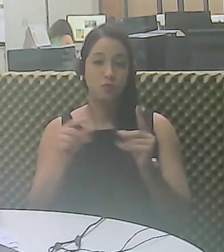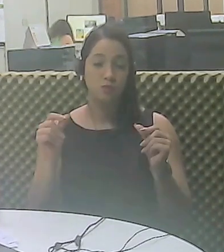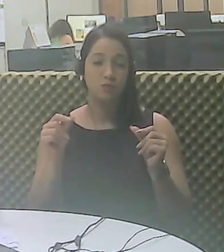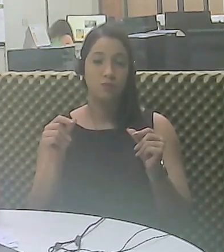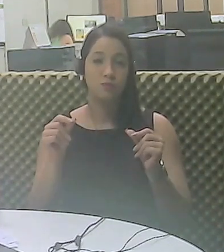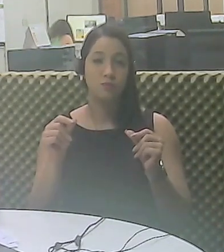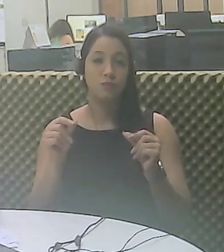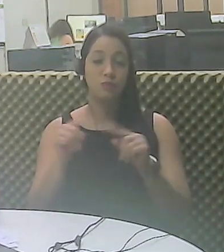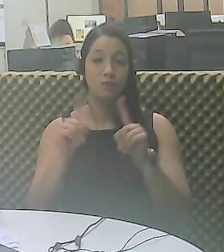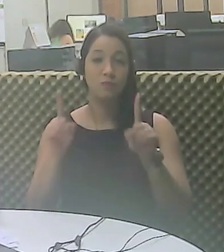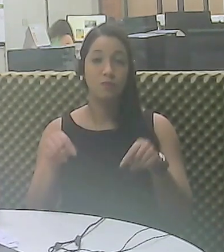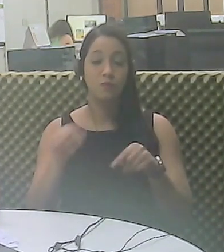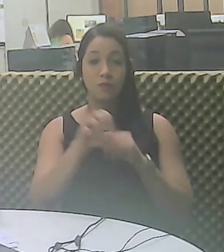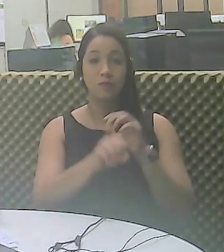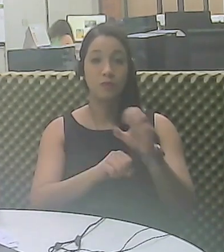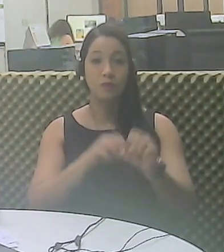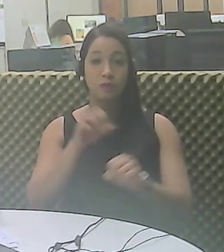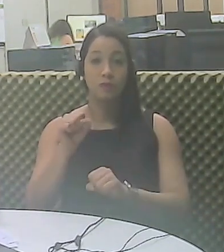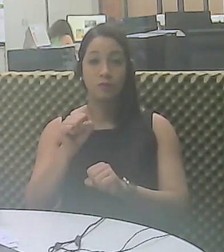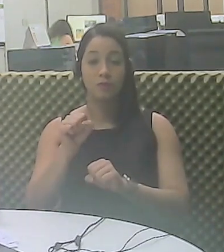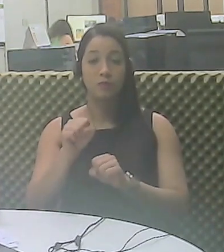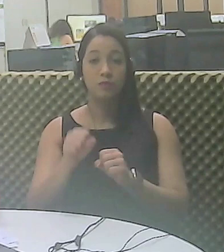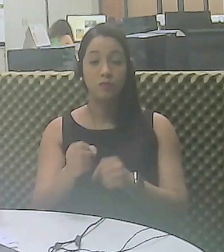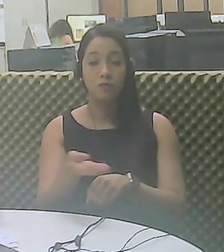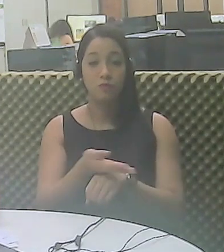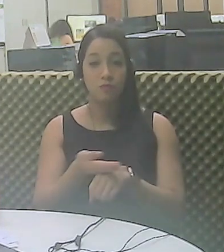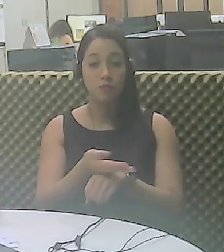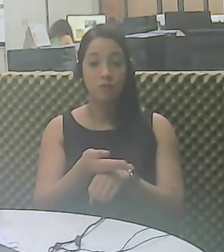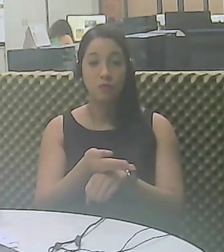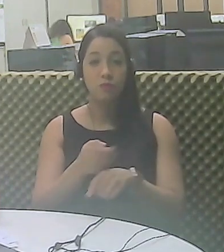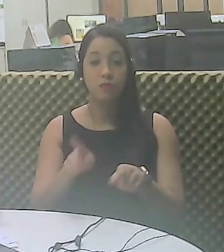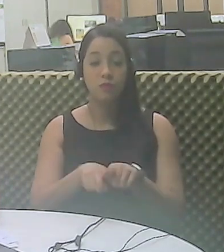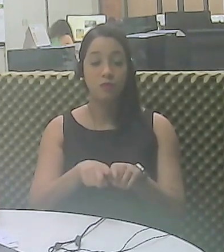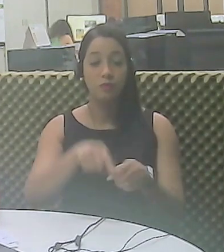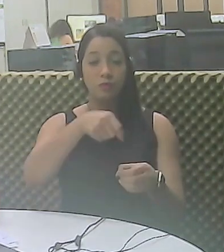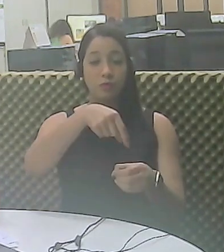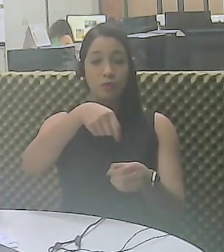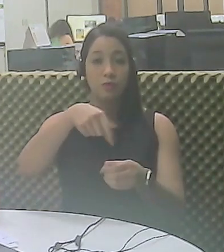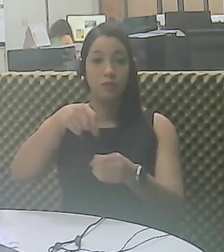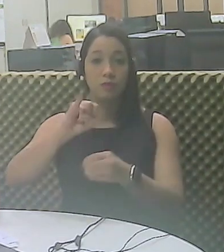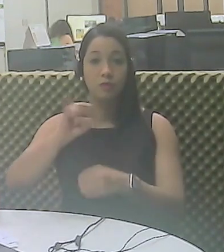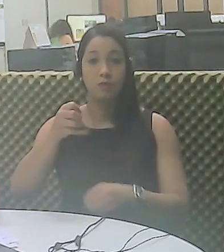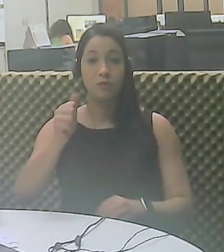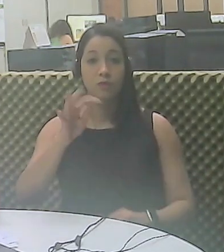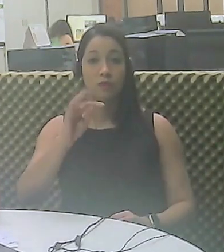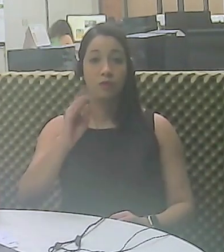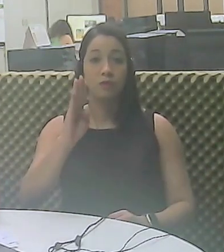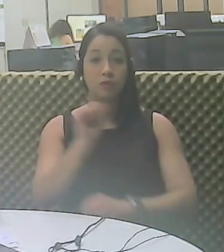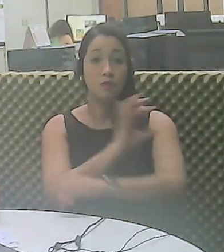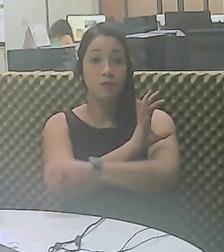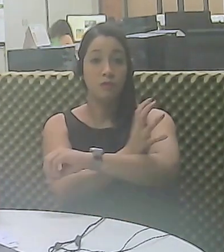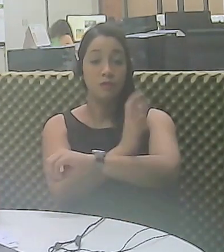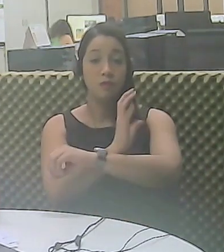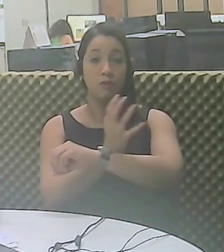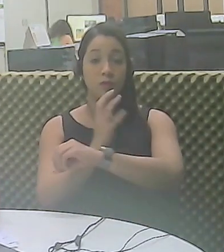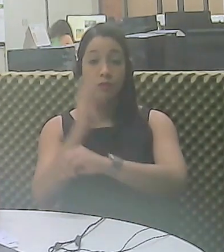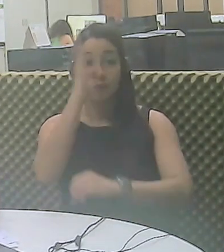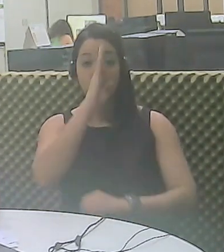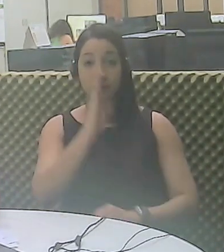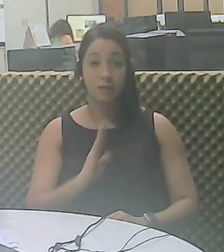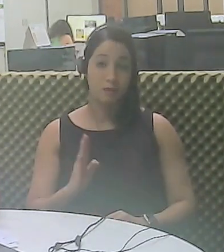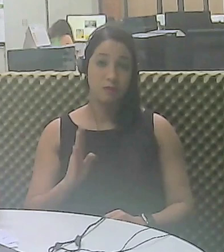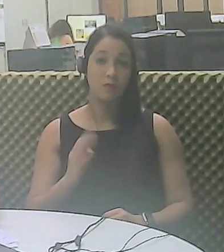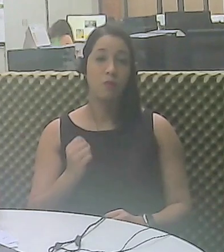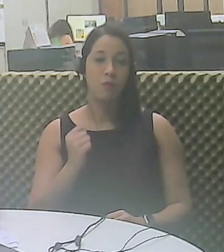do Horto realizaram coleta, beneficiamento e semeio do jatobá do cerrado, que é nativo do Brasil e está